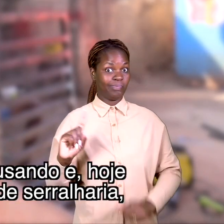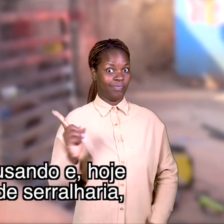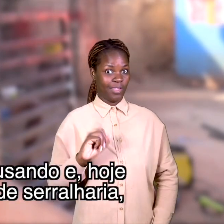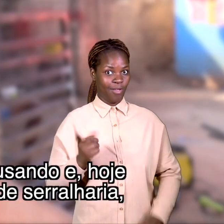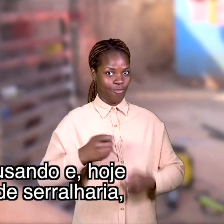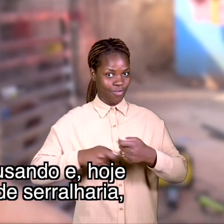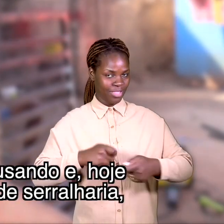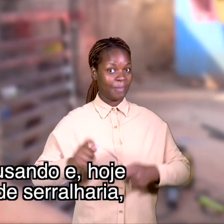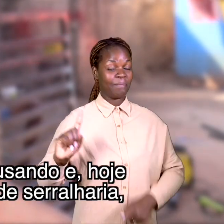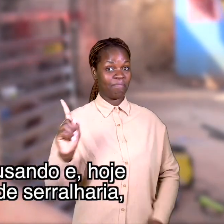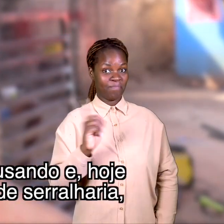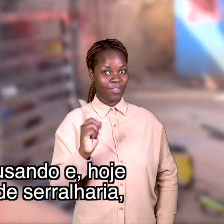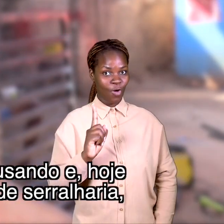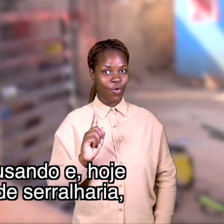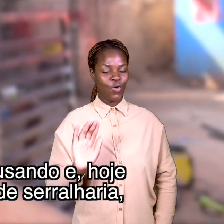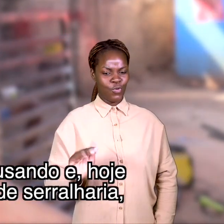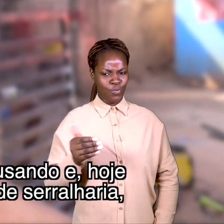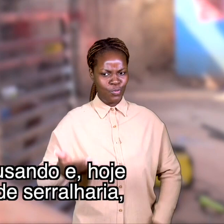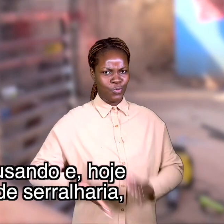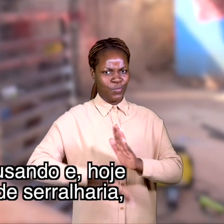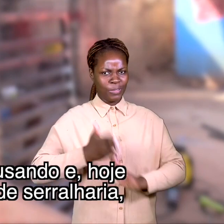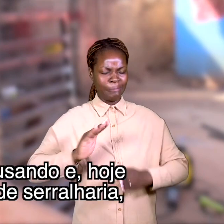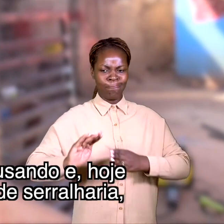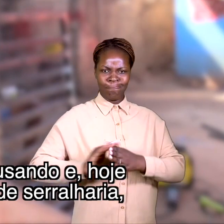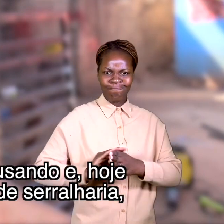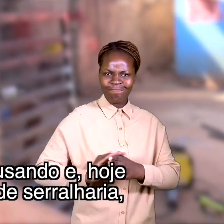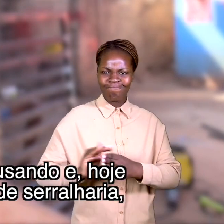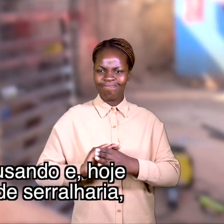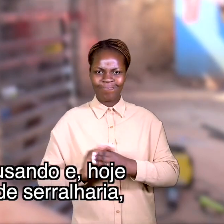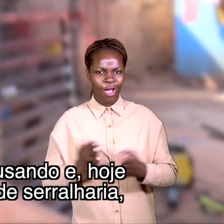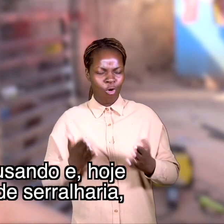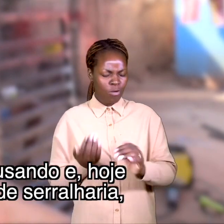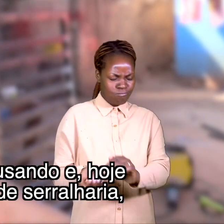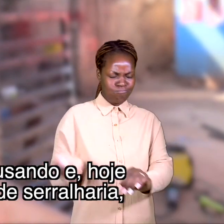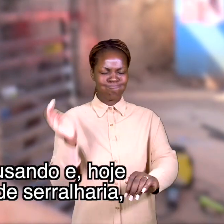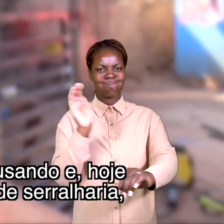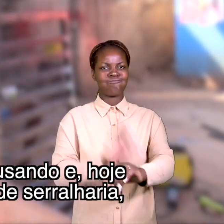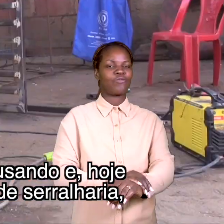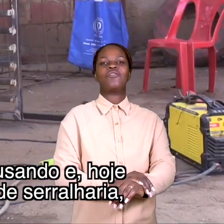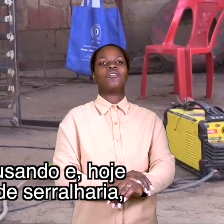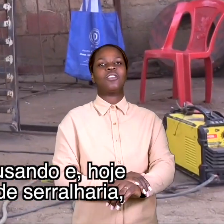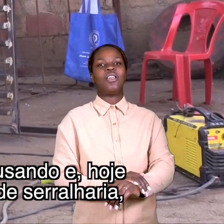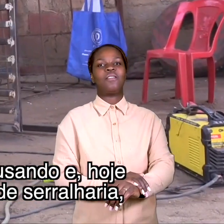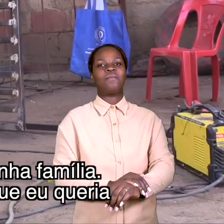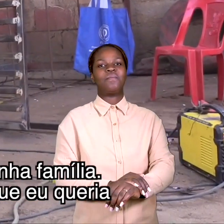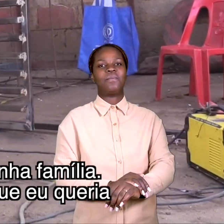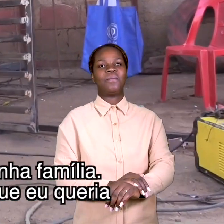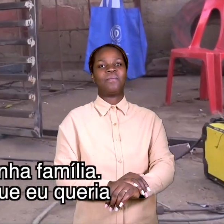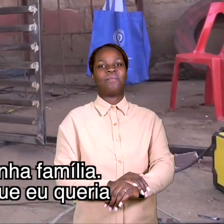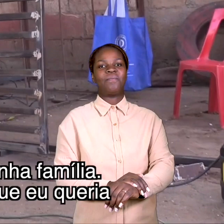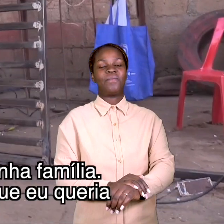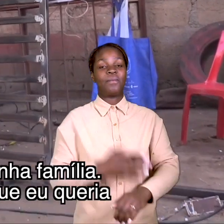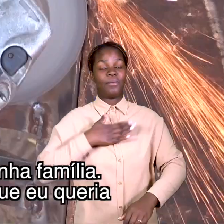consegui cliente para vender a máquina. Então acabei usei e já sou um profissional na área de serralharia hoje.